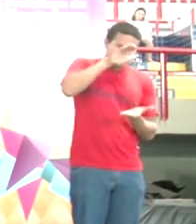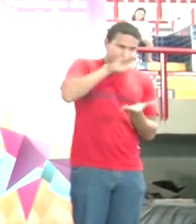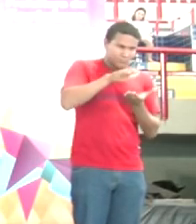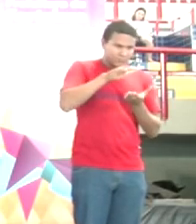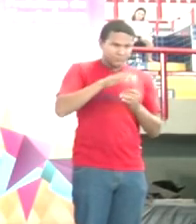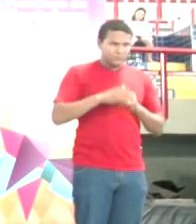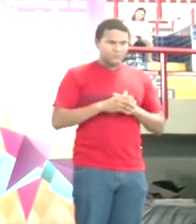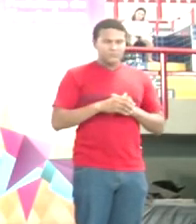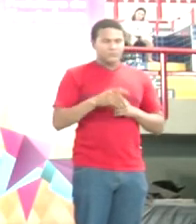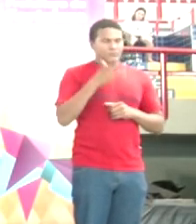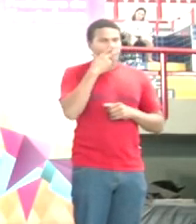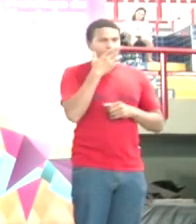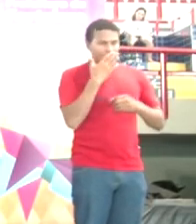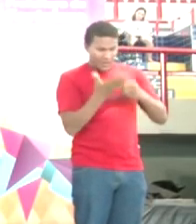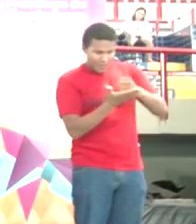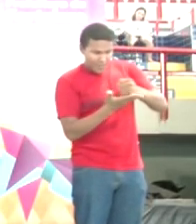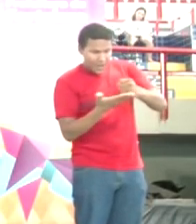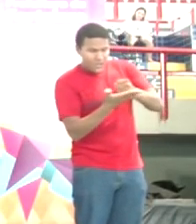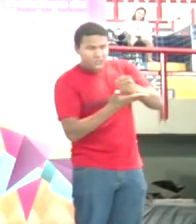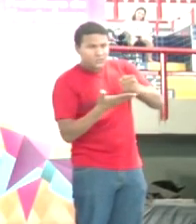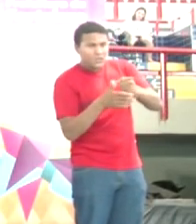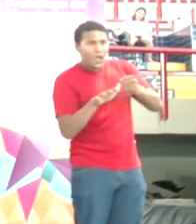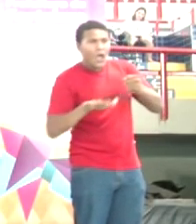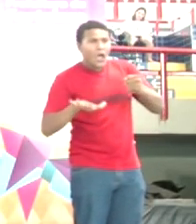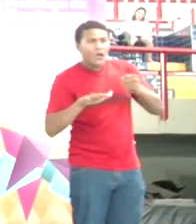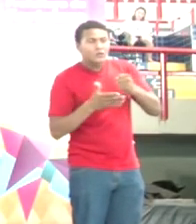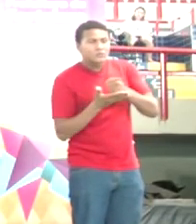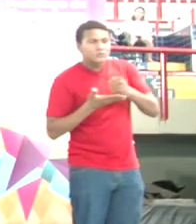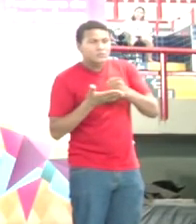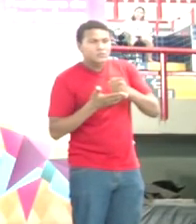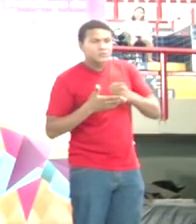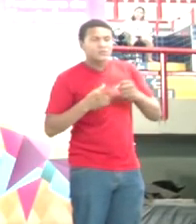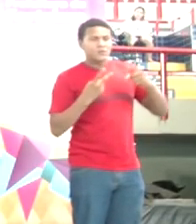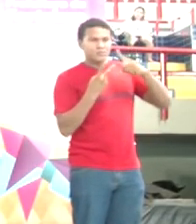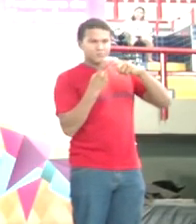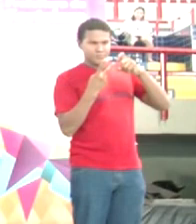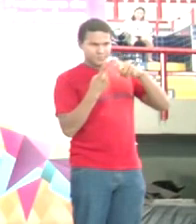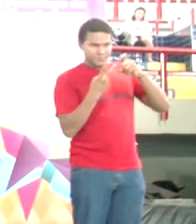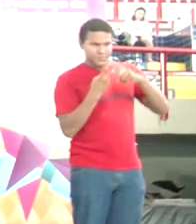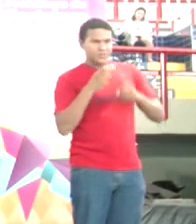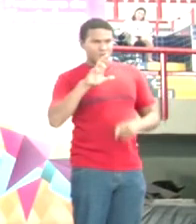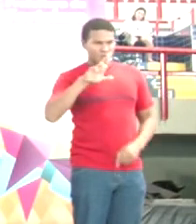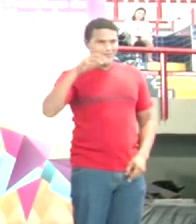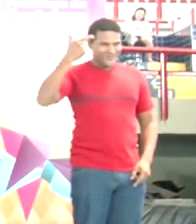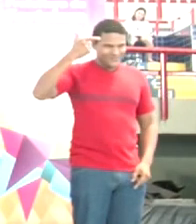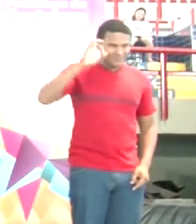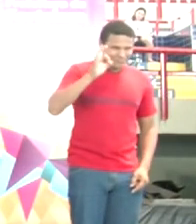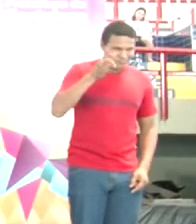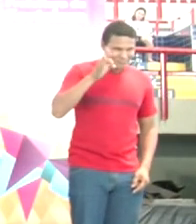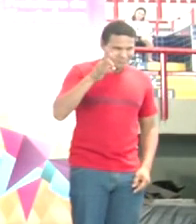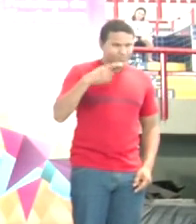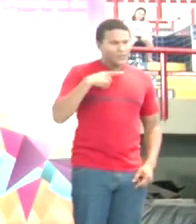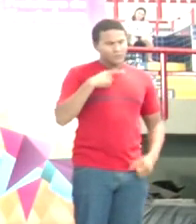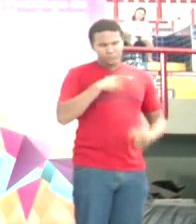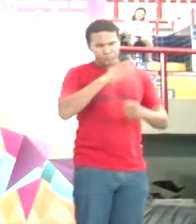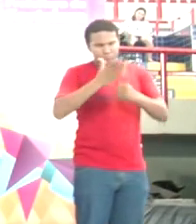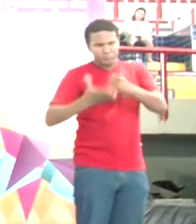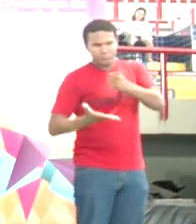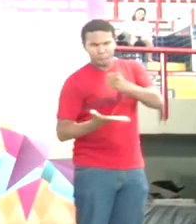da base? Quanto é a área da base? πr ao quadrado. Imagine que você botou uma